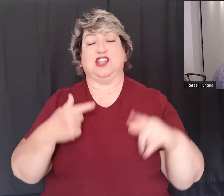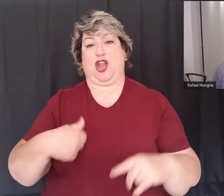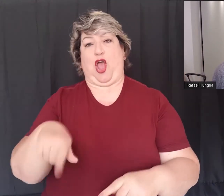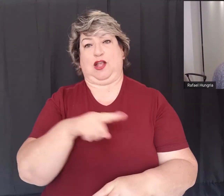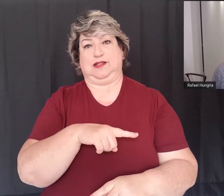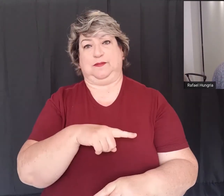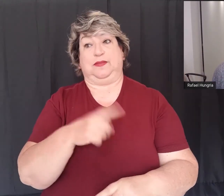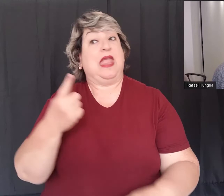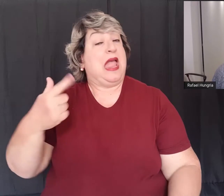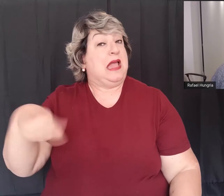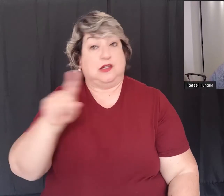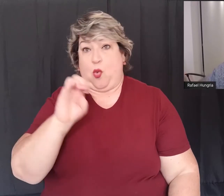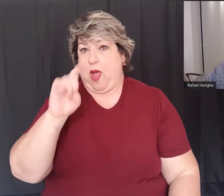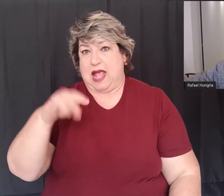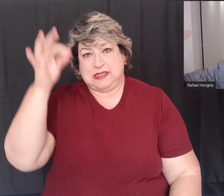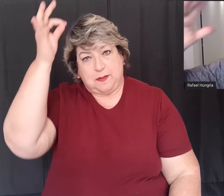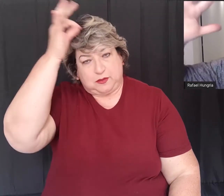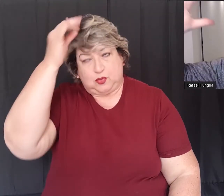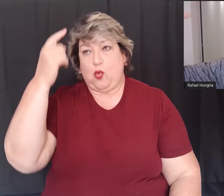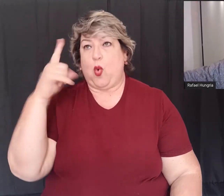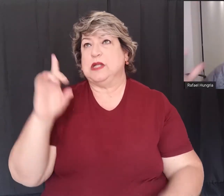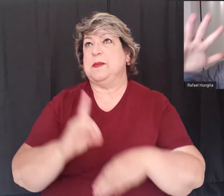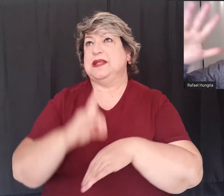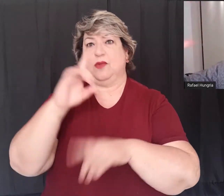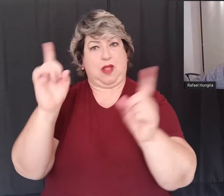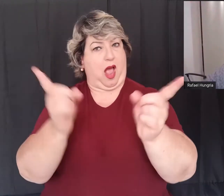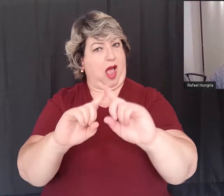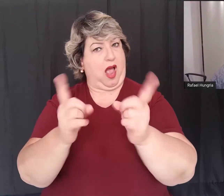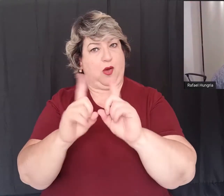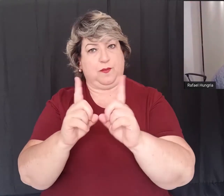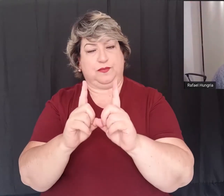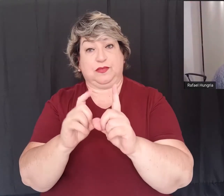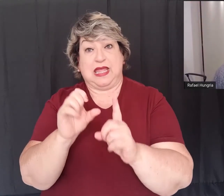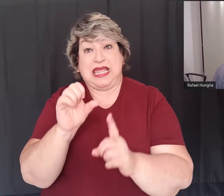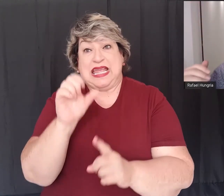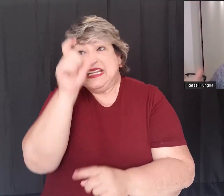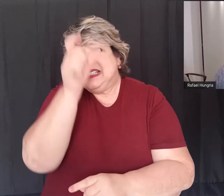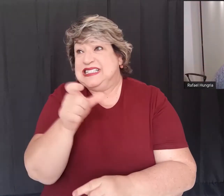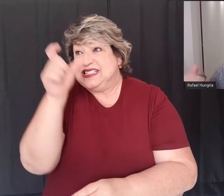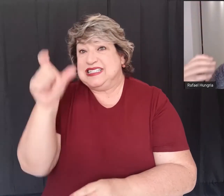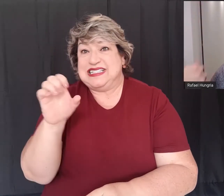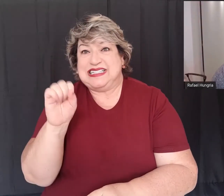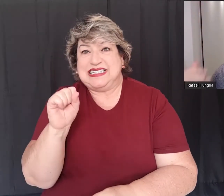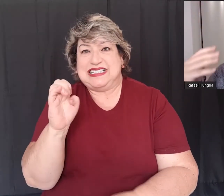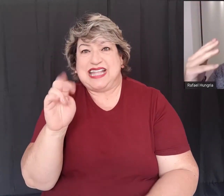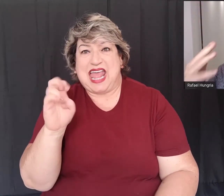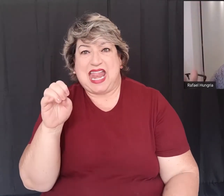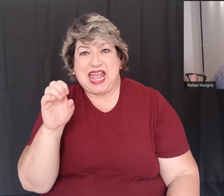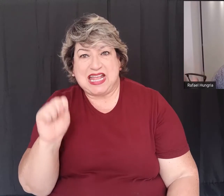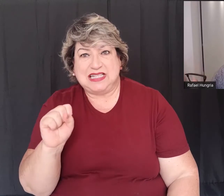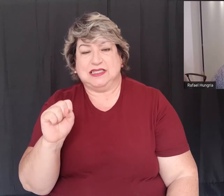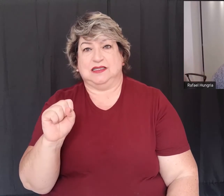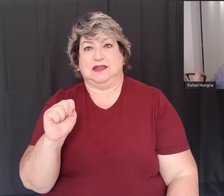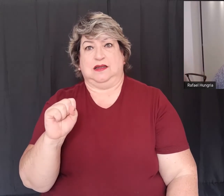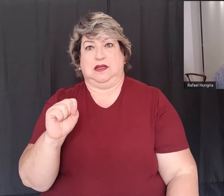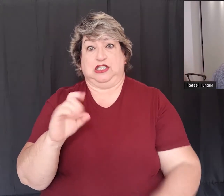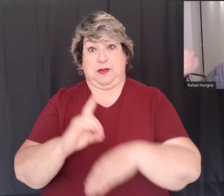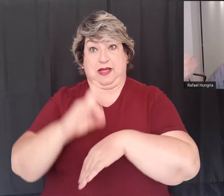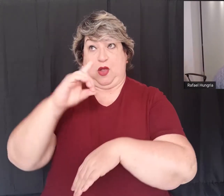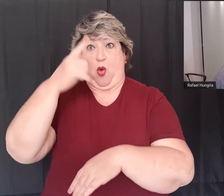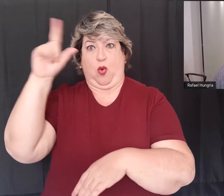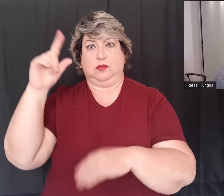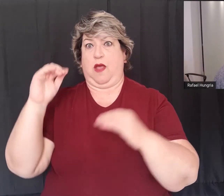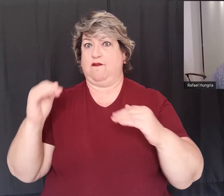são seres espirituais também. Não são seres que estão vindo de outra dimensão, nada disso. Os seres que vêm de outras dimensões são